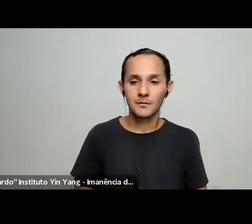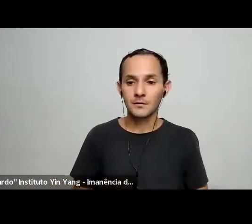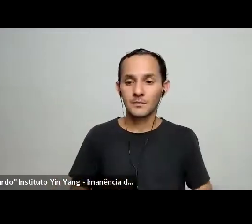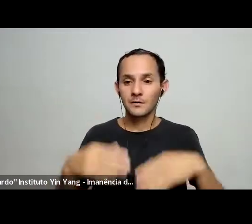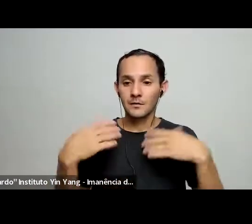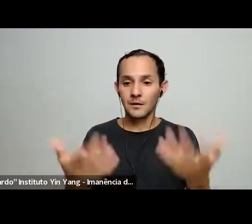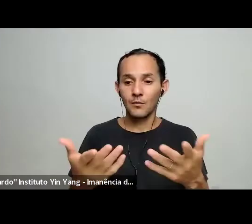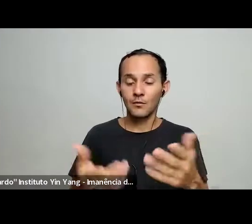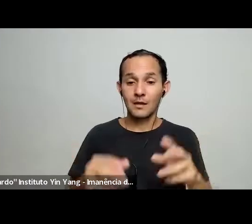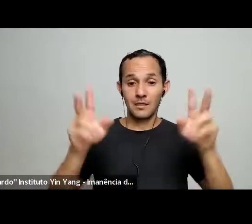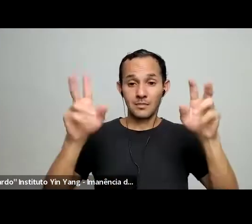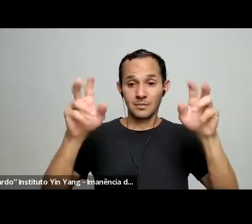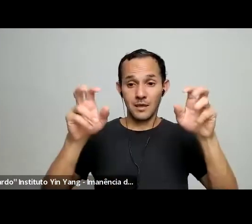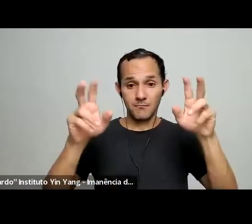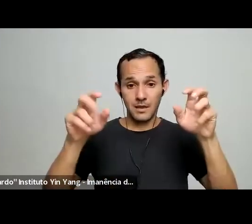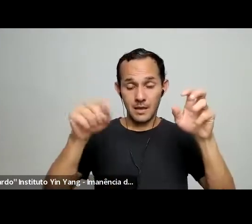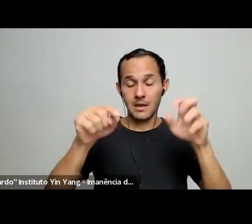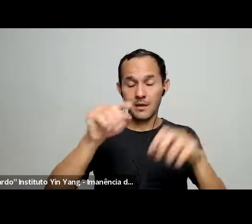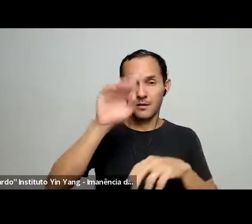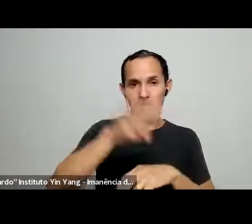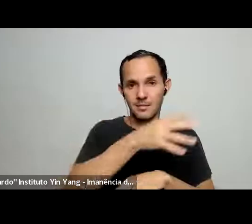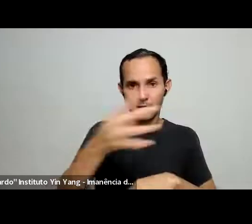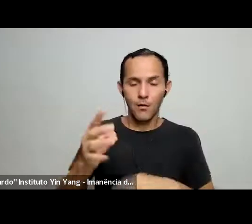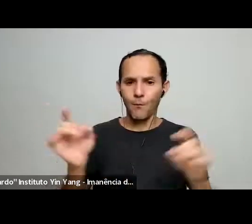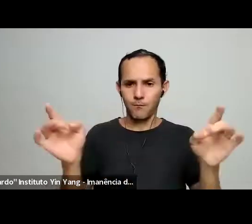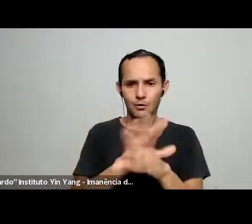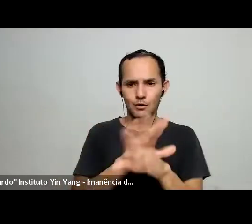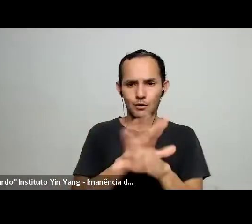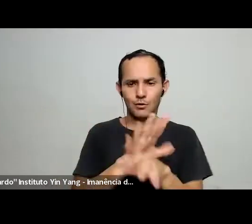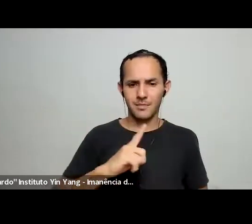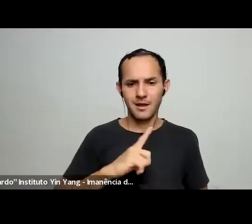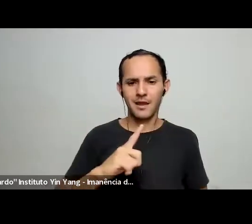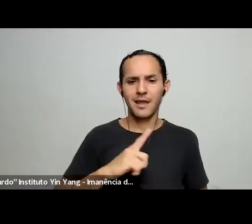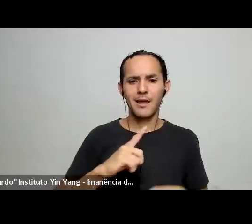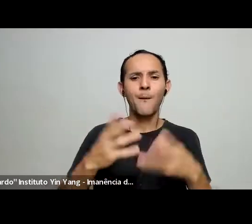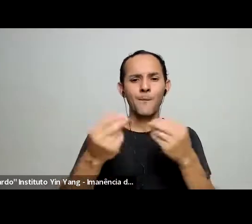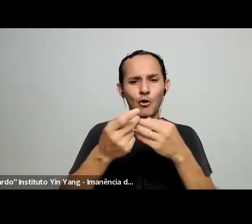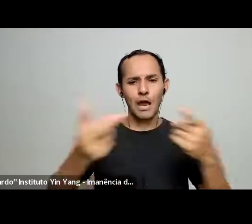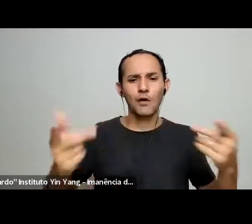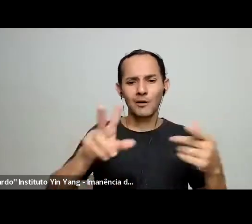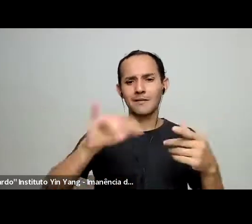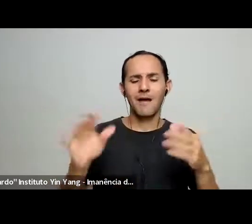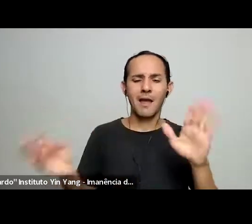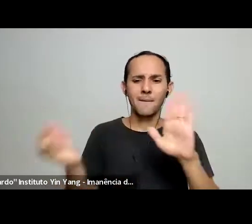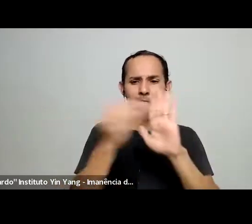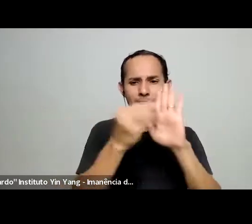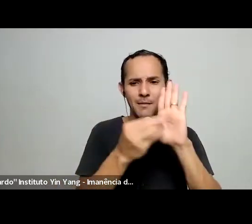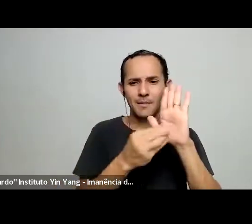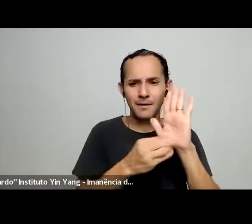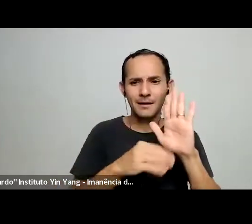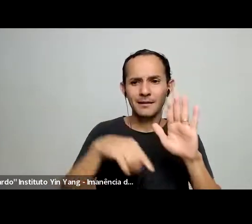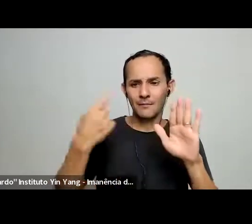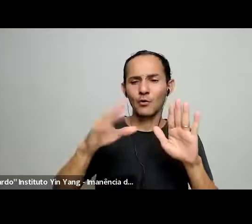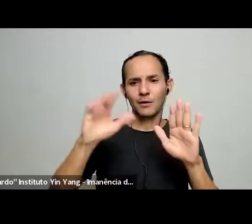essa tabela, ela está pronta. Claro que tem muita coisa a ser acrescentada quando o CAPES